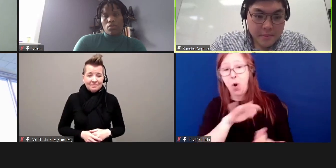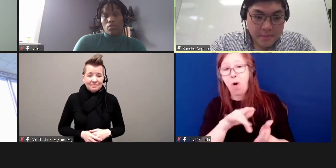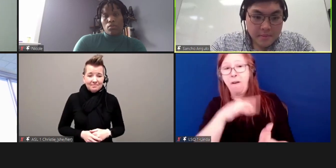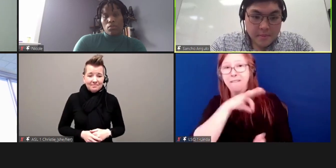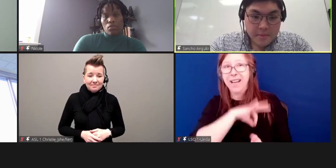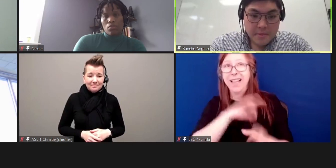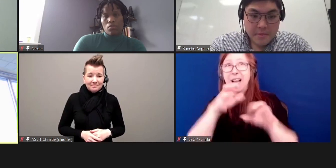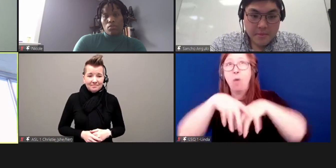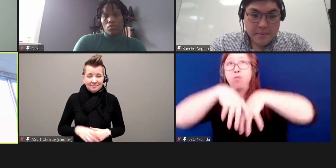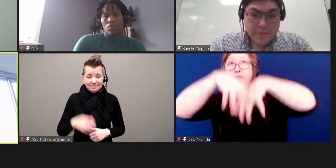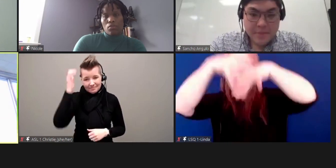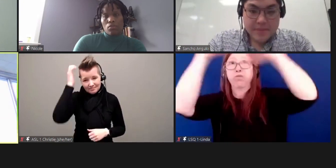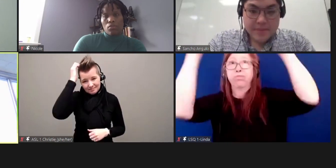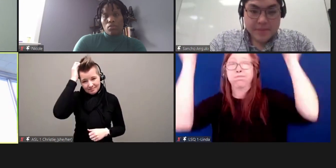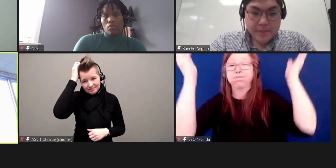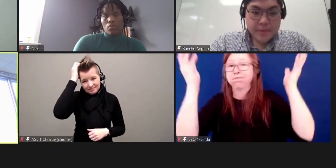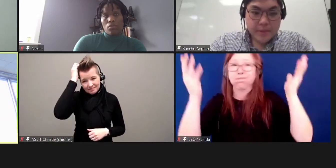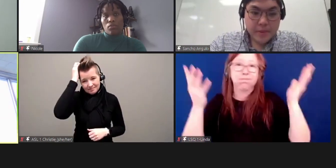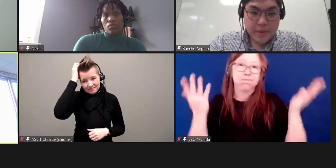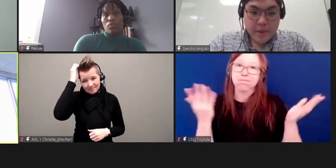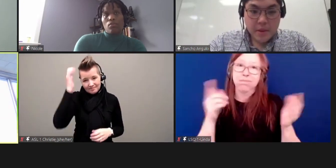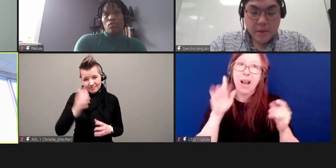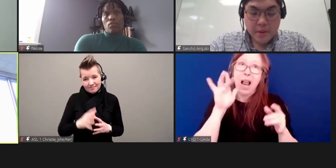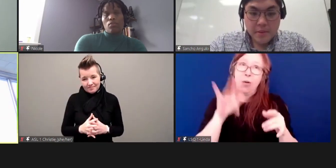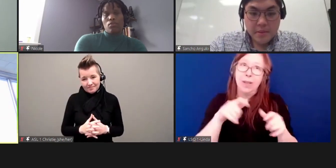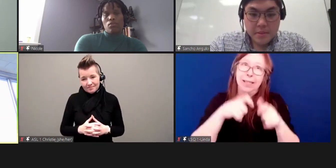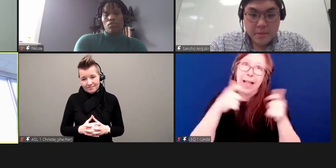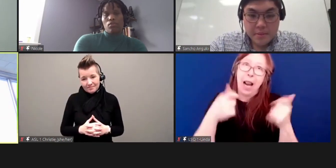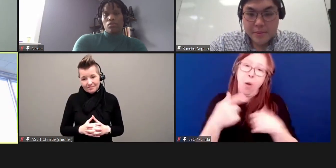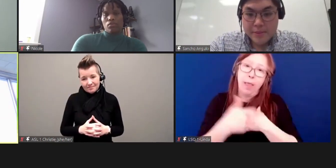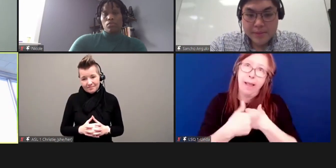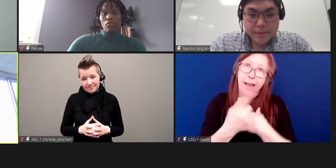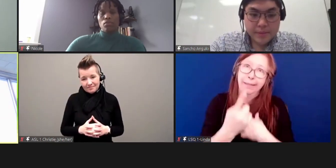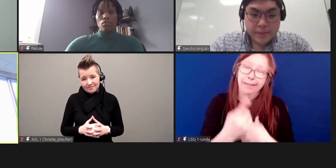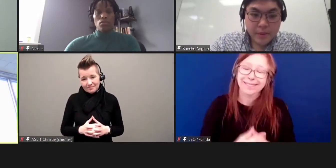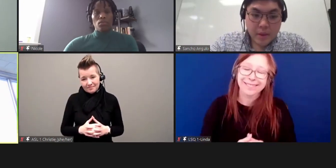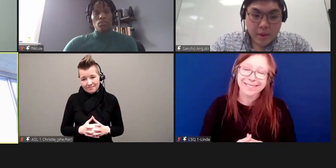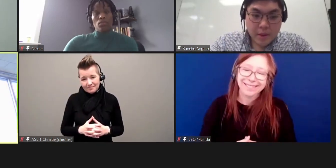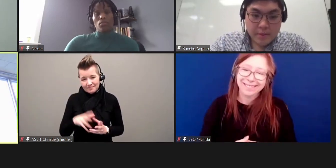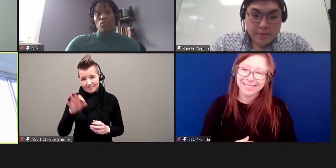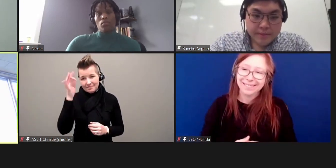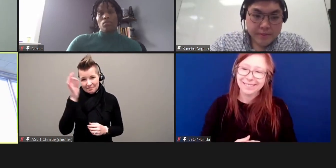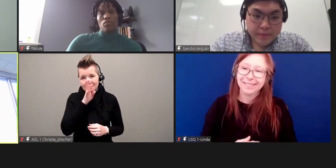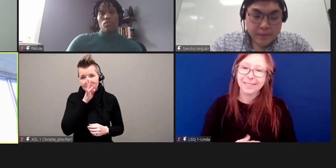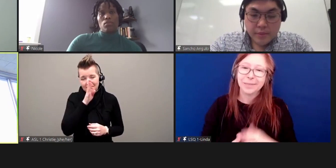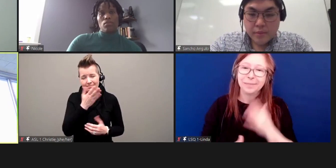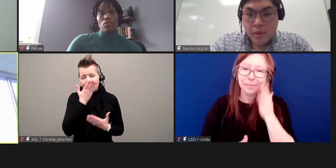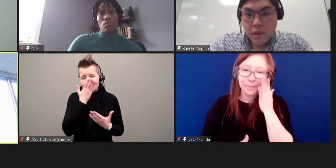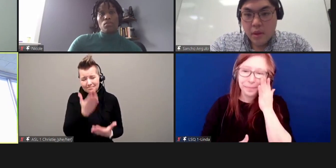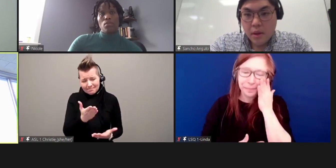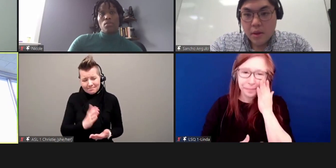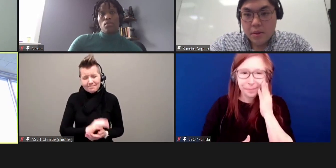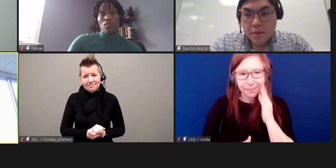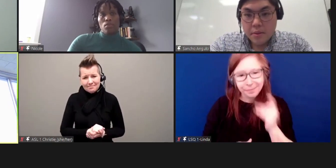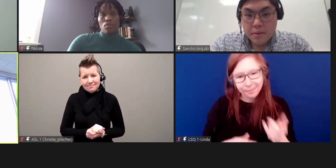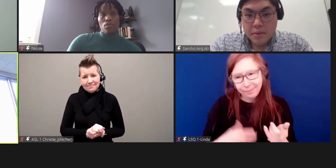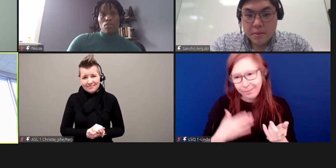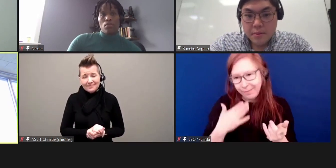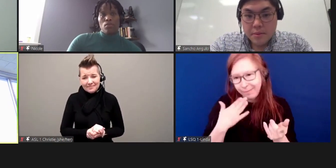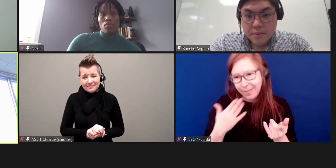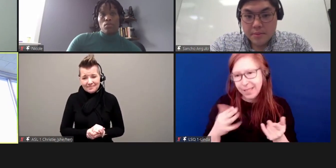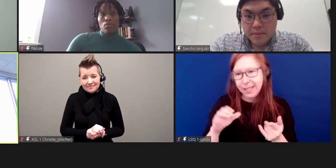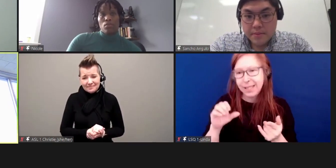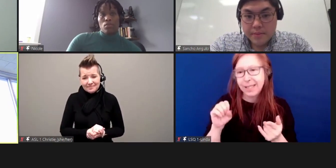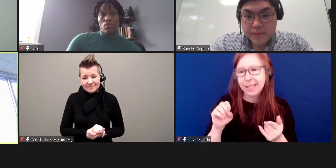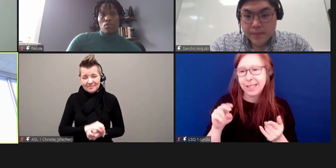sous leurs branches. Merci beaucoup, Sancho. Je vais toujours souvenir. souvenir de cette expression, planting trees underneath whose shade you will never